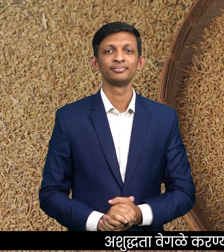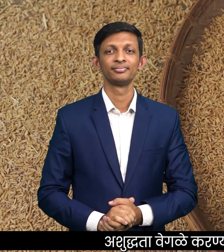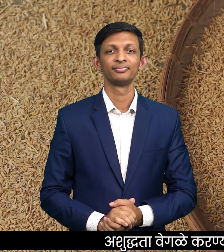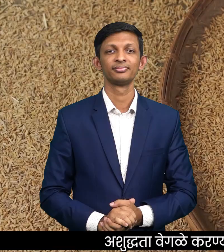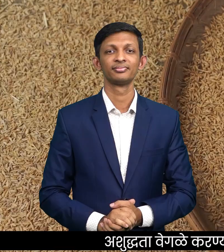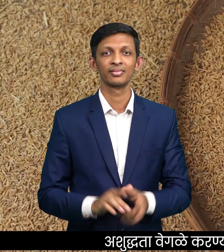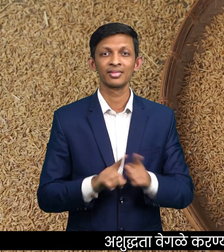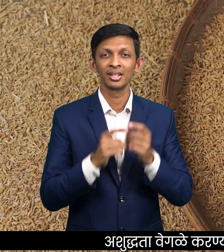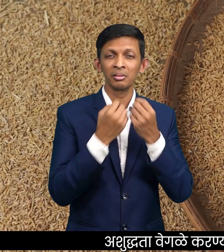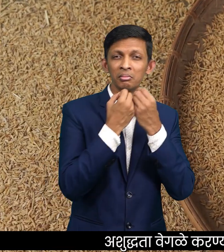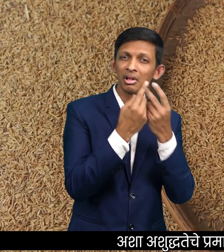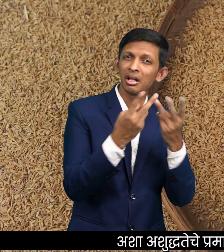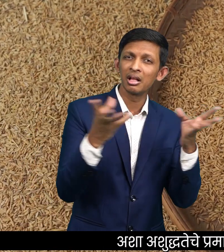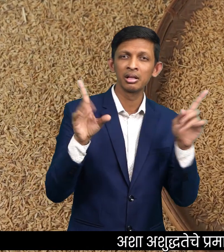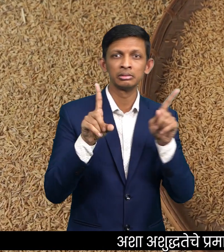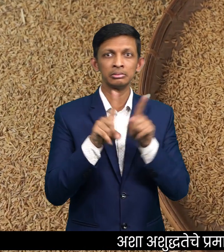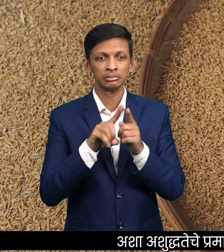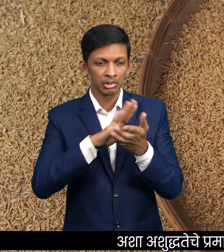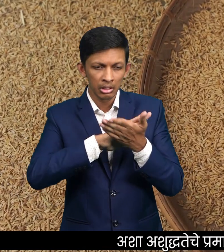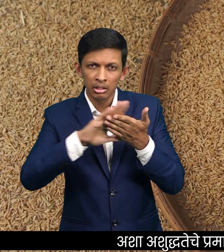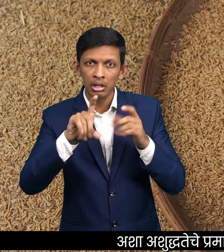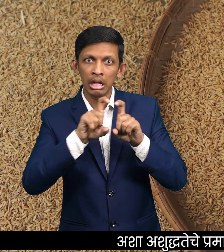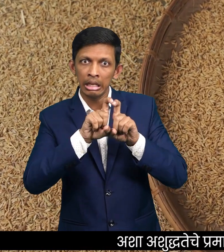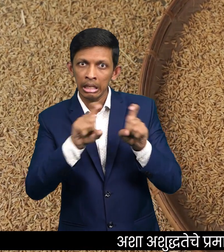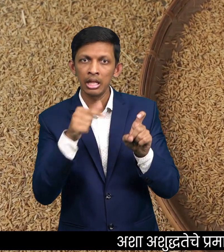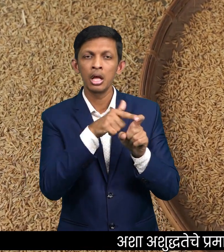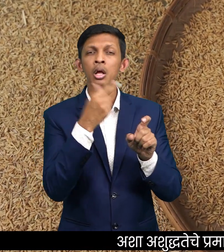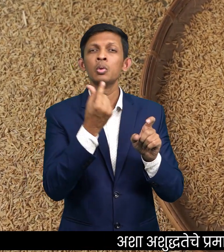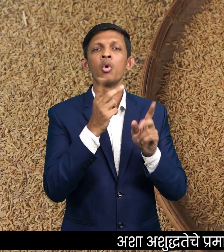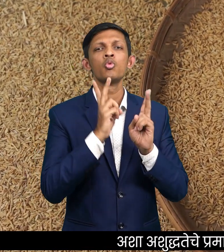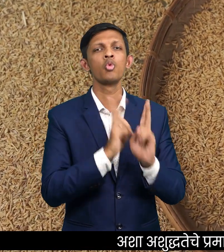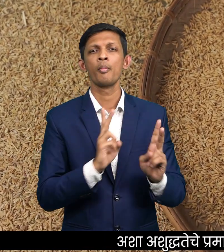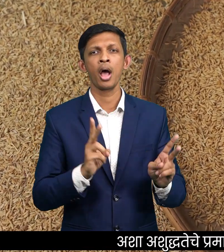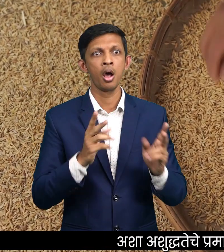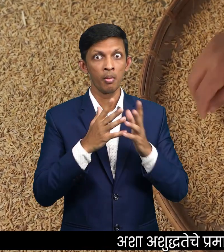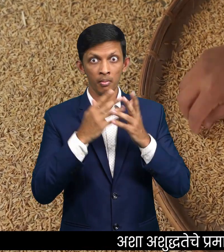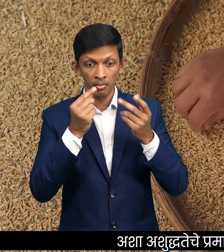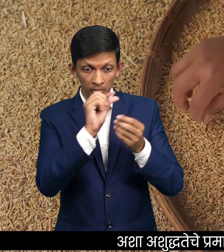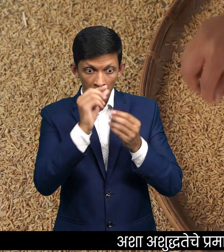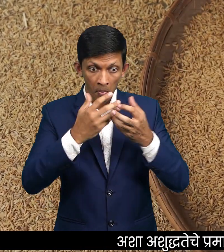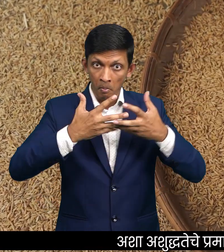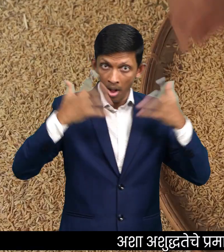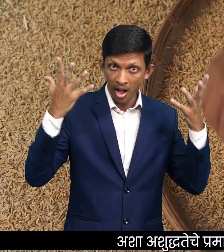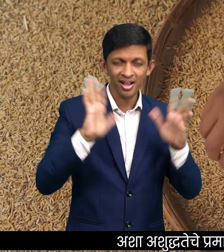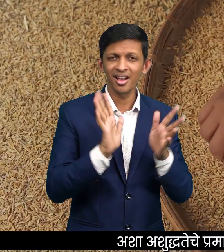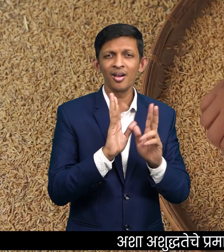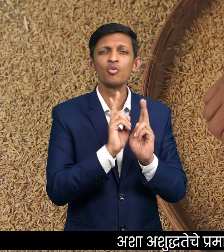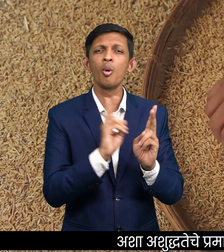अशा अशुद्धतेचे प्रमाण सहसा फार मोठे नसते.